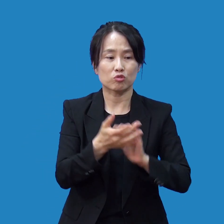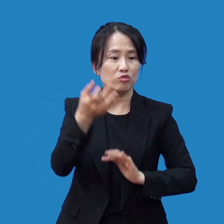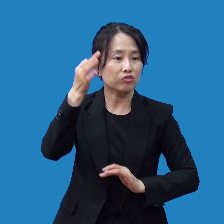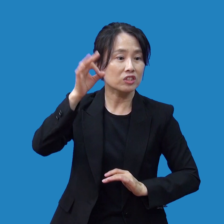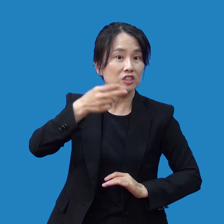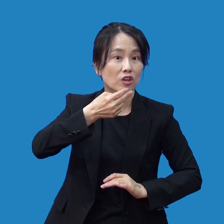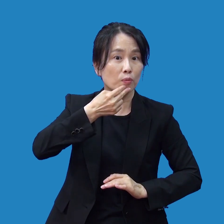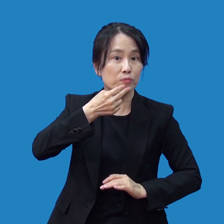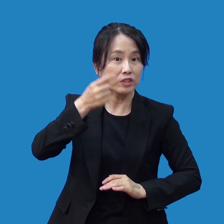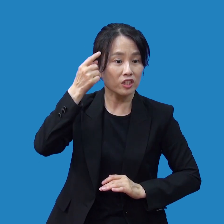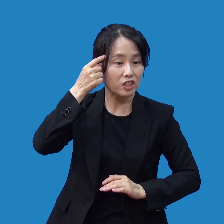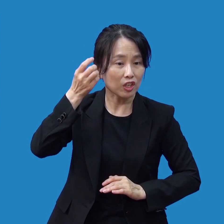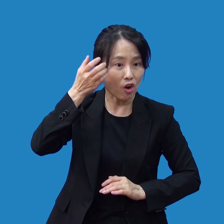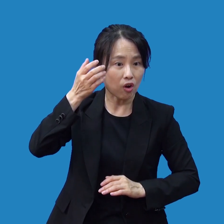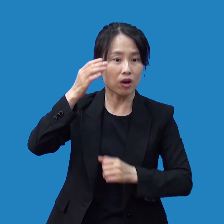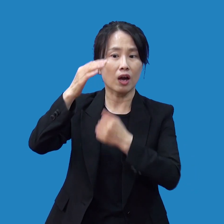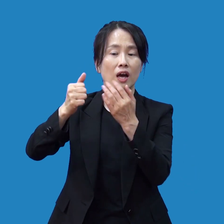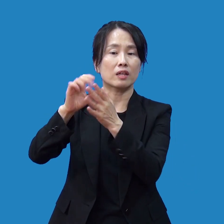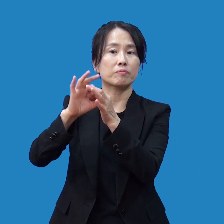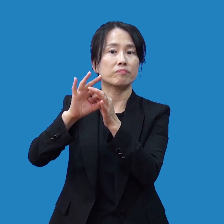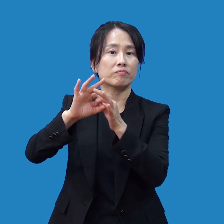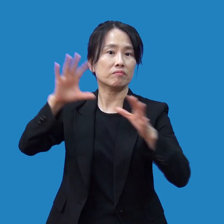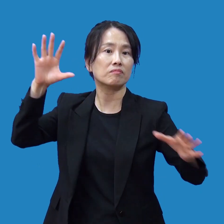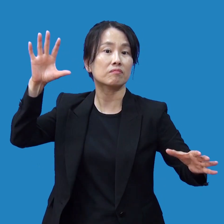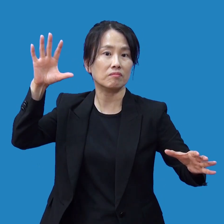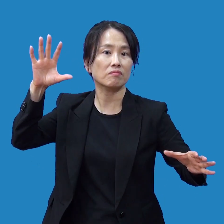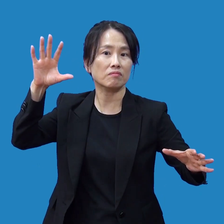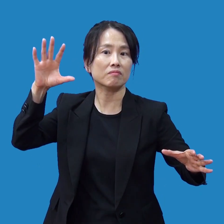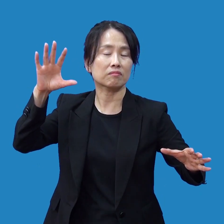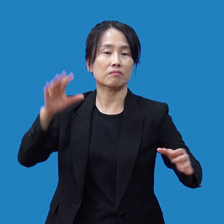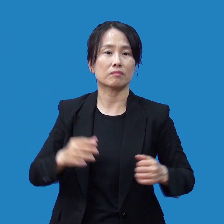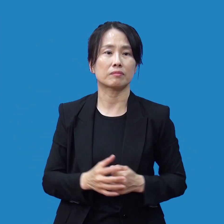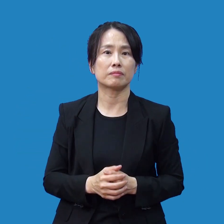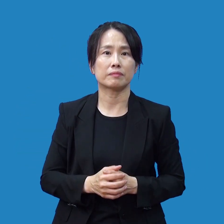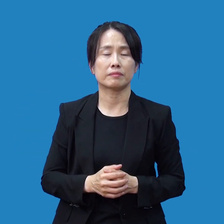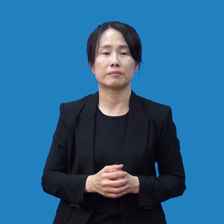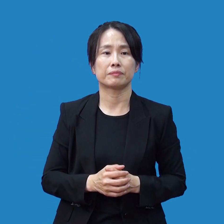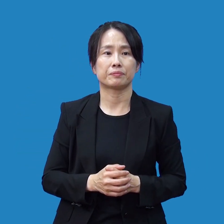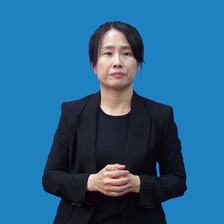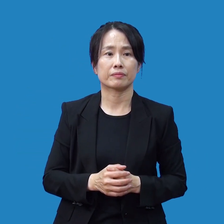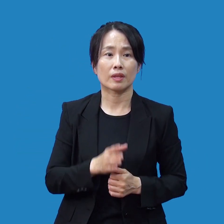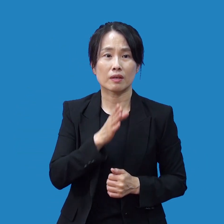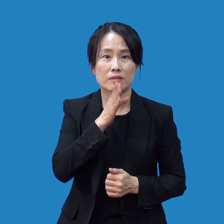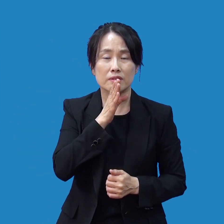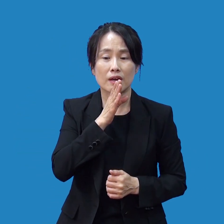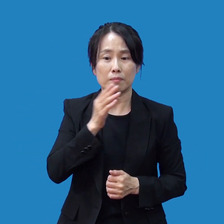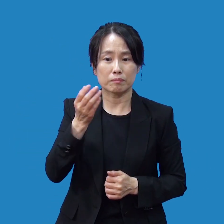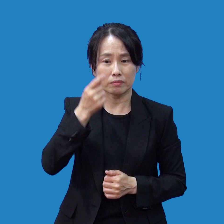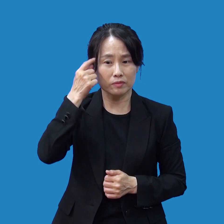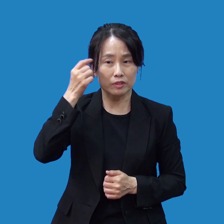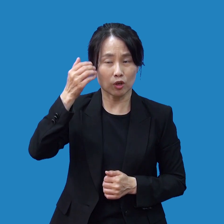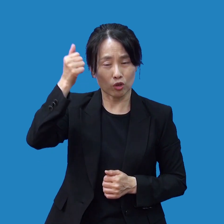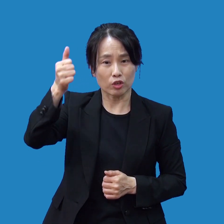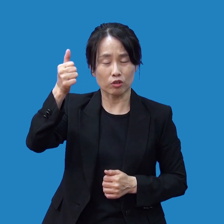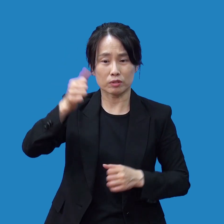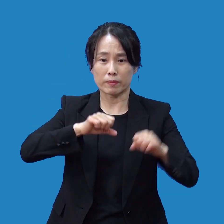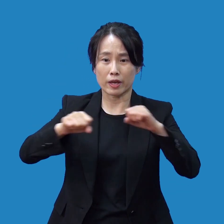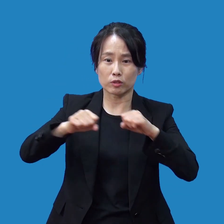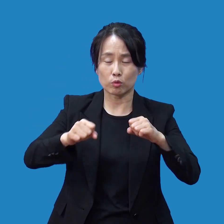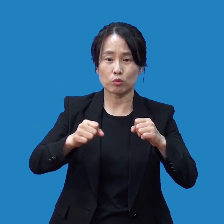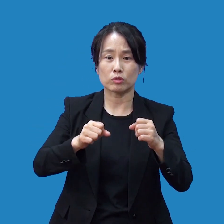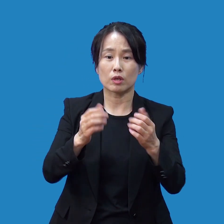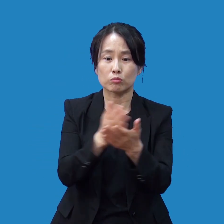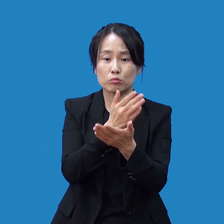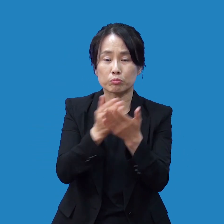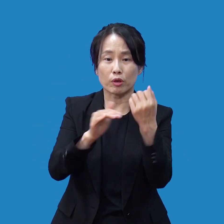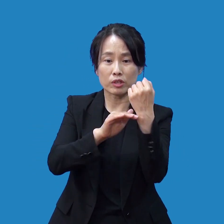시인하지 아니하는 영마다 하나님께 속한 것이 아니다. 참된 성령의 역사를 분별하는 기준이 뭐라고